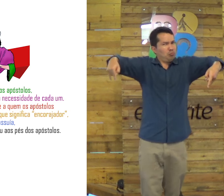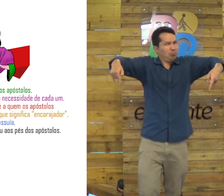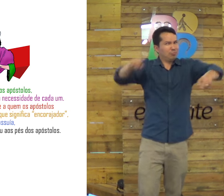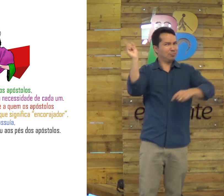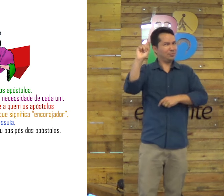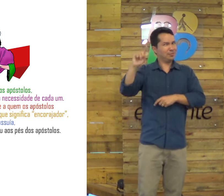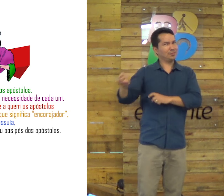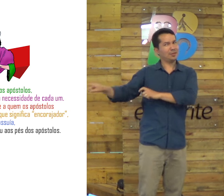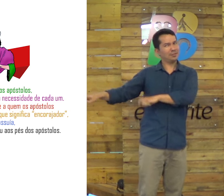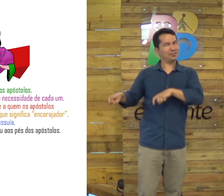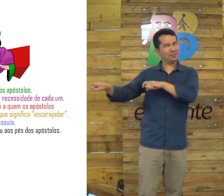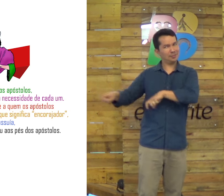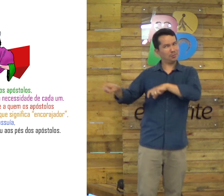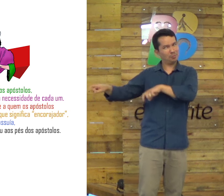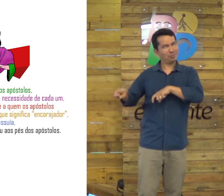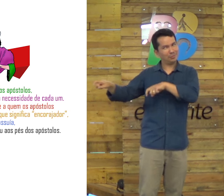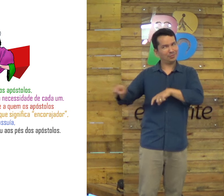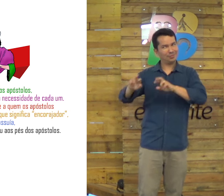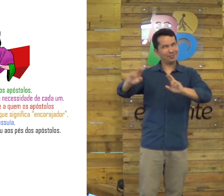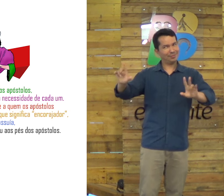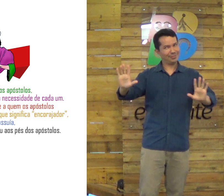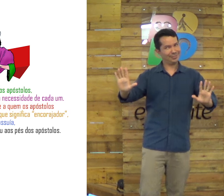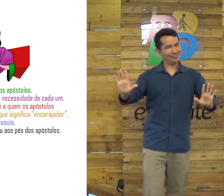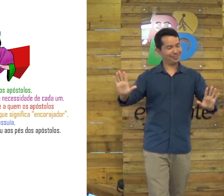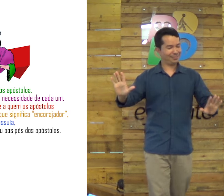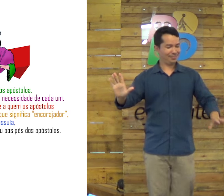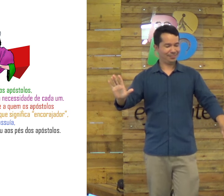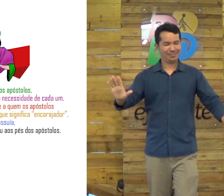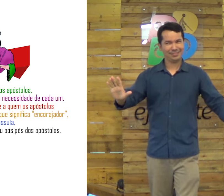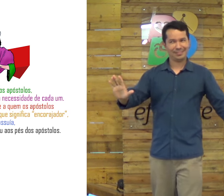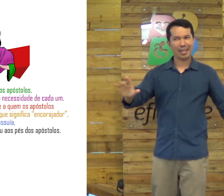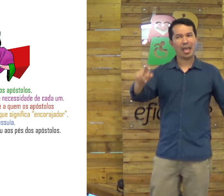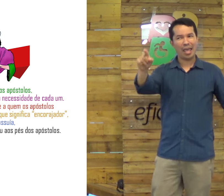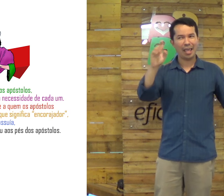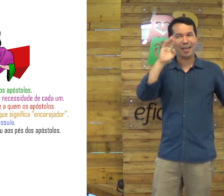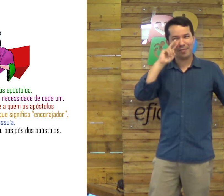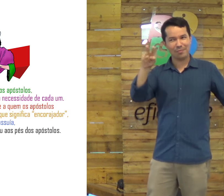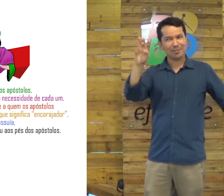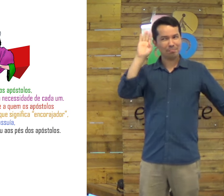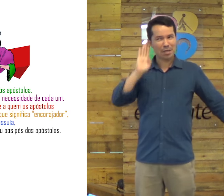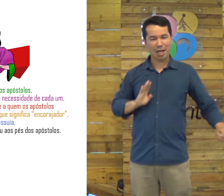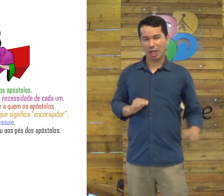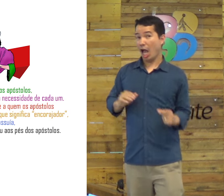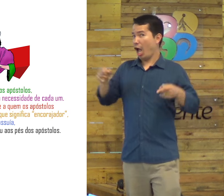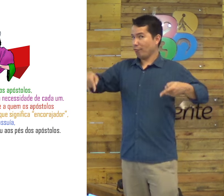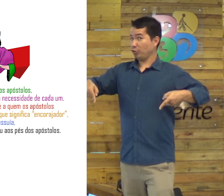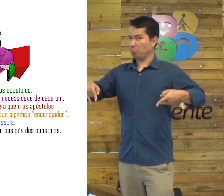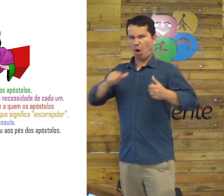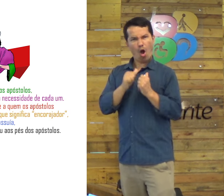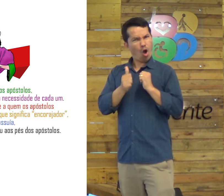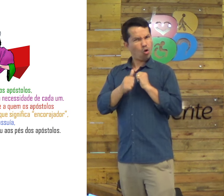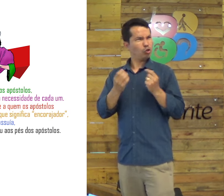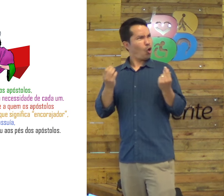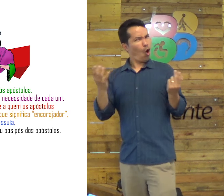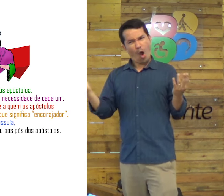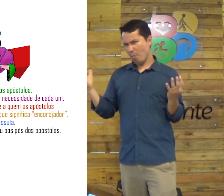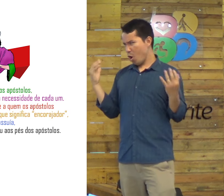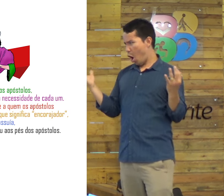Não é campo de futebol, tá? É diferente. Aspiterra. É... ele abriu minha cara. Ai, nossa,